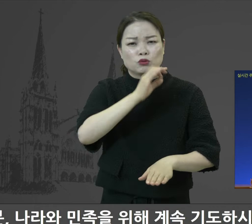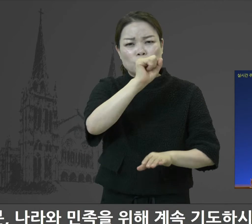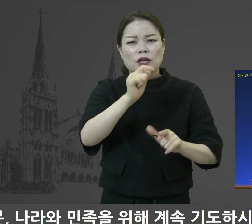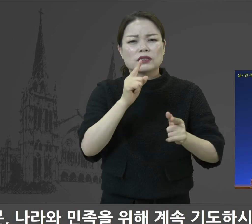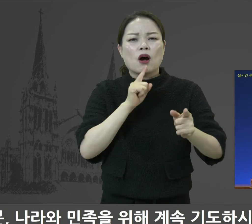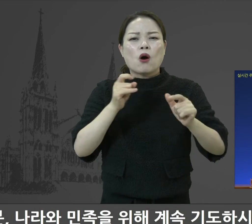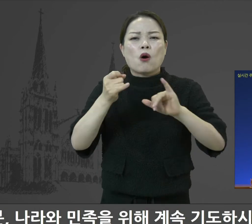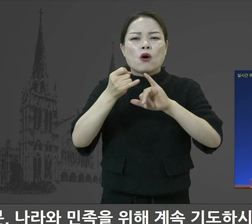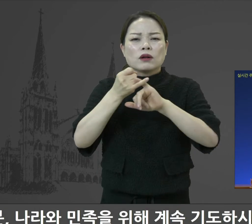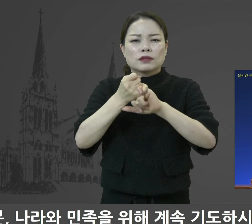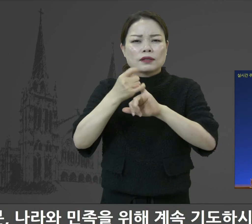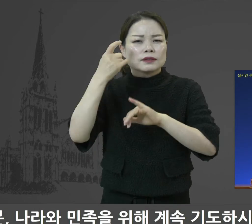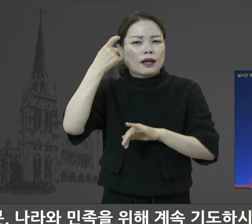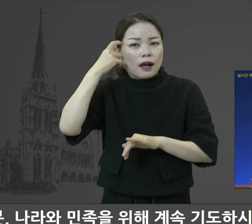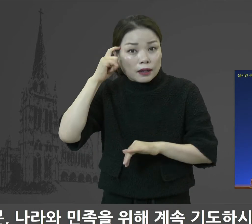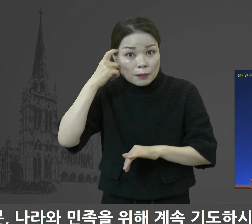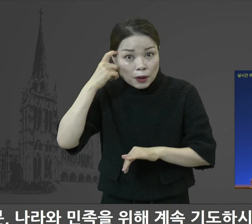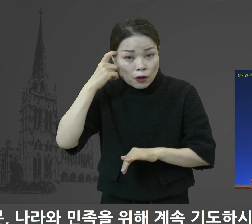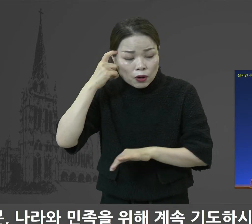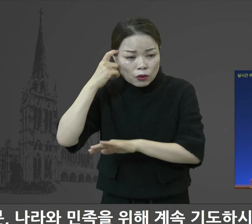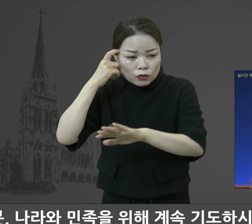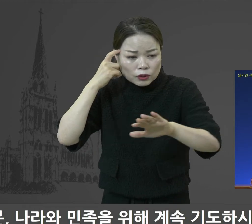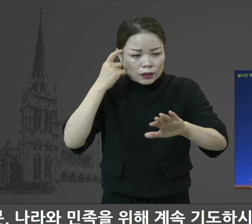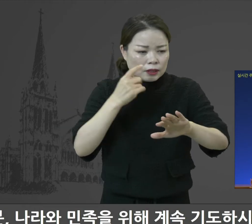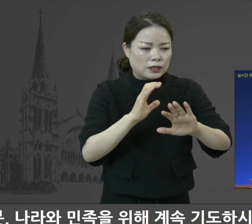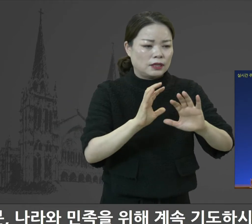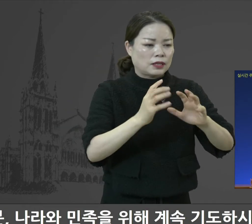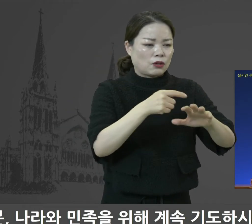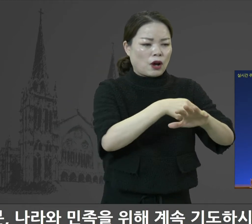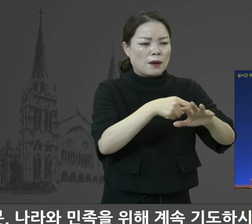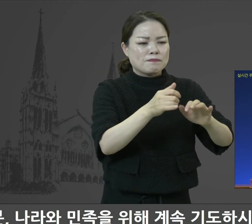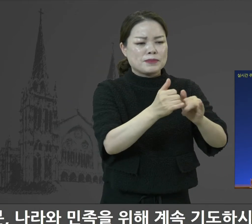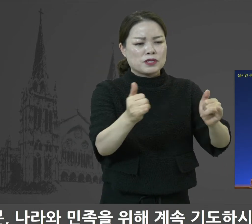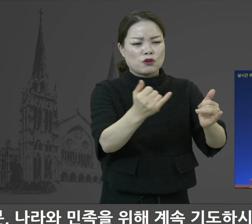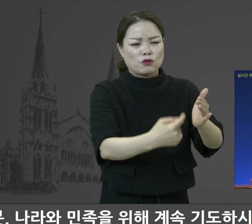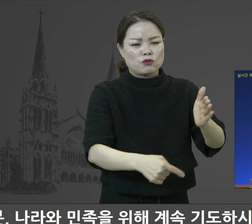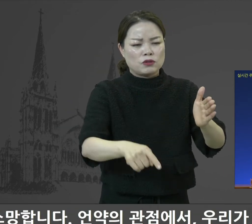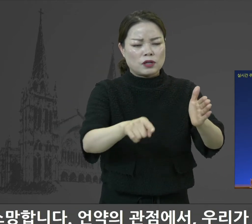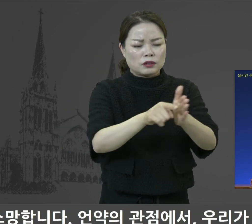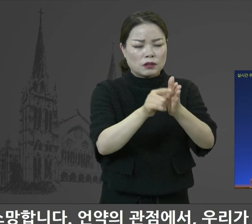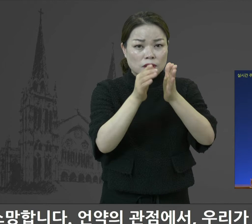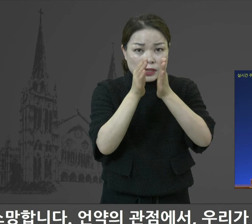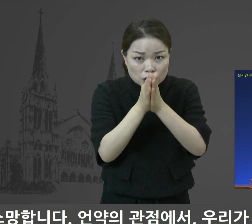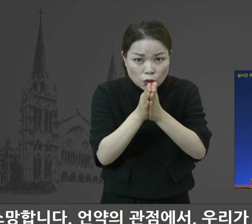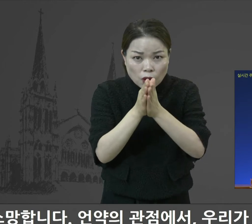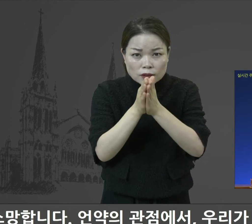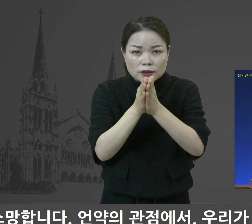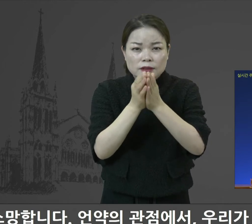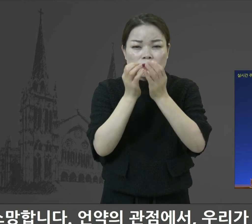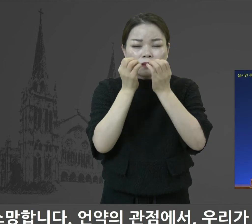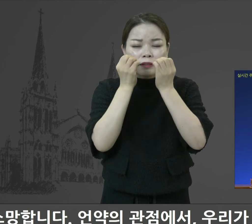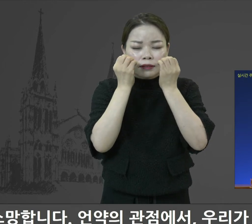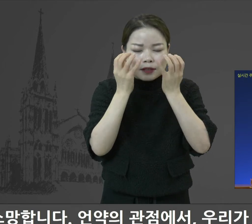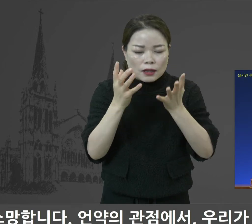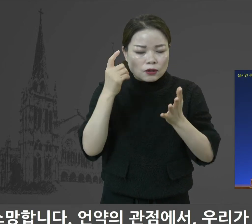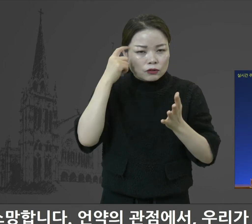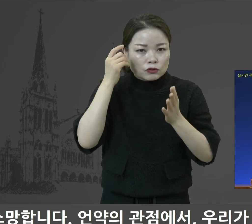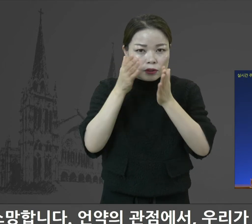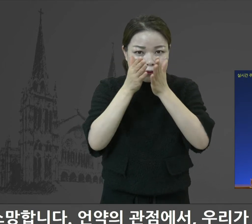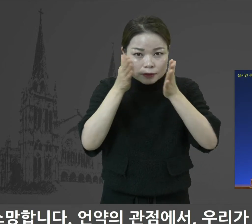언약의 관점에서 우리가 나라와 민족을 위해서 기도할 수 있는 새로운 안목이